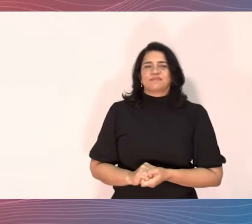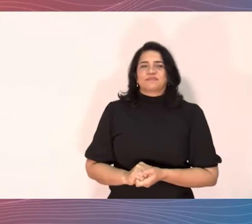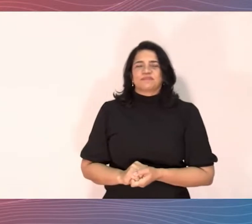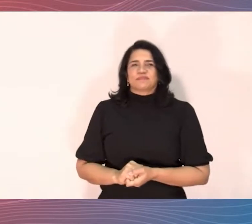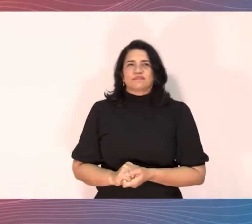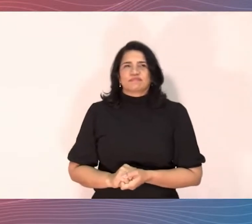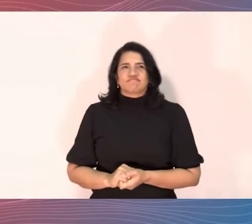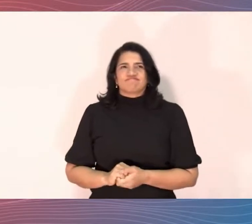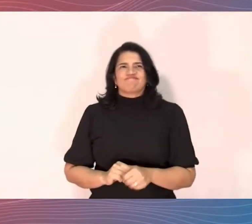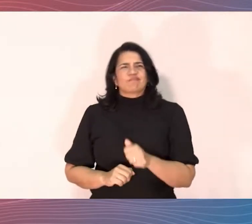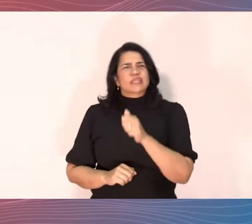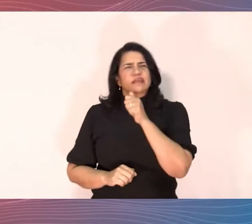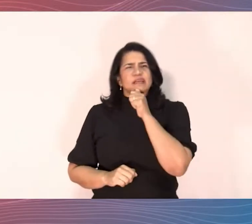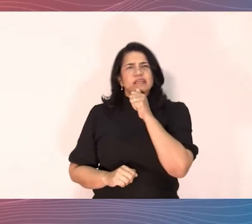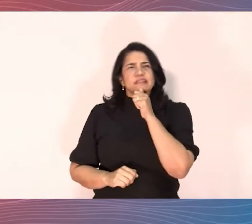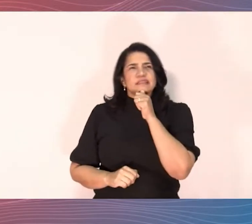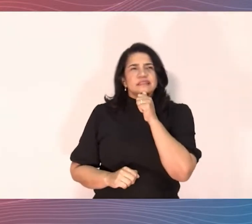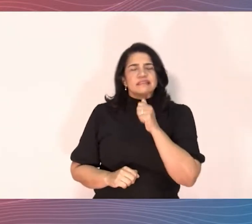Ainda nós temos Congo.